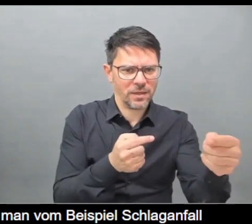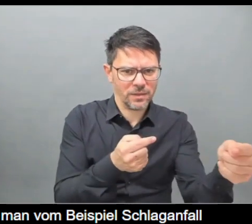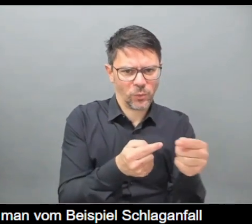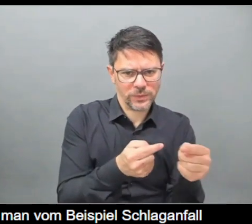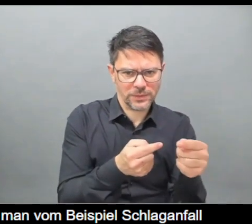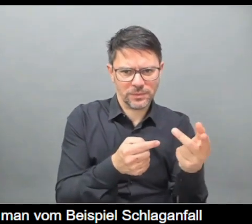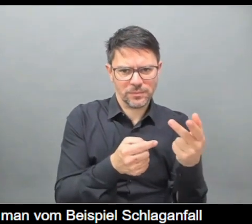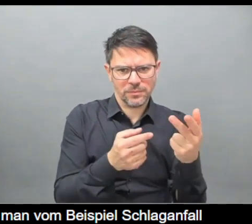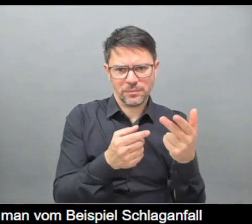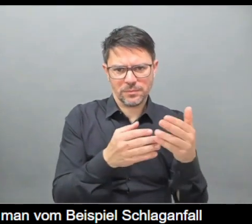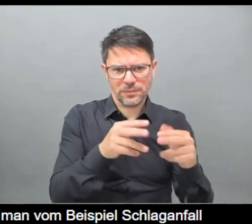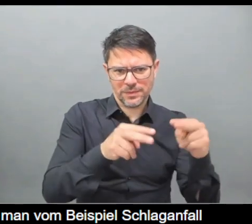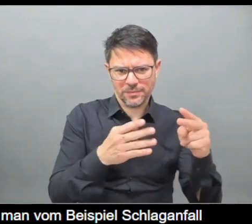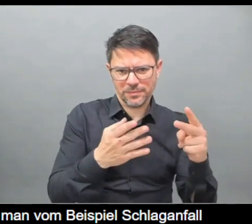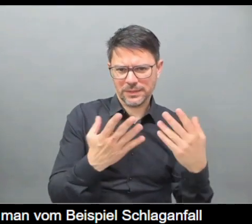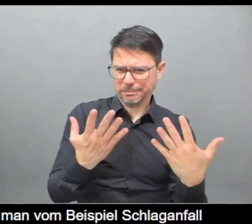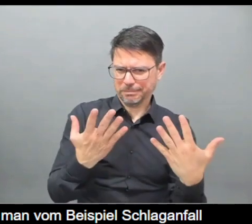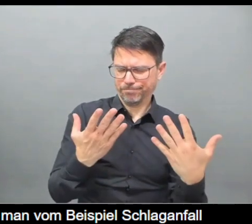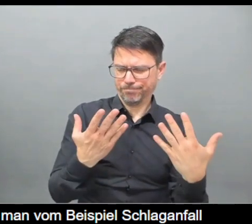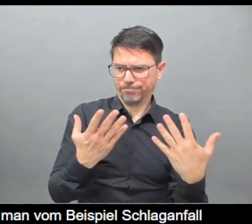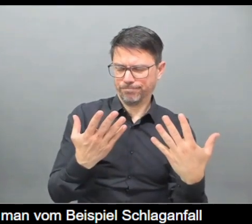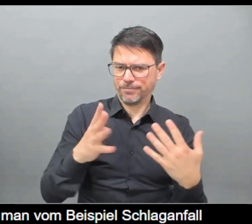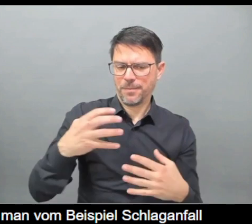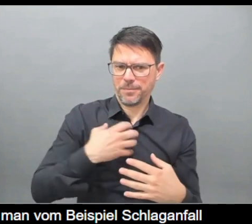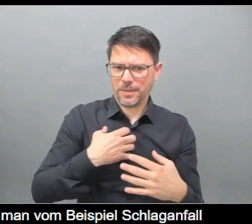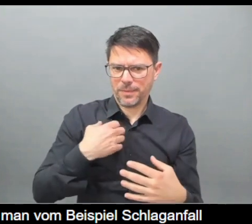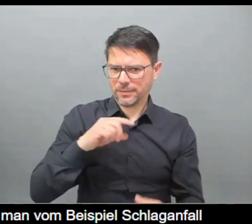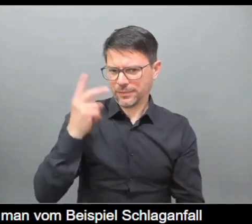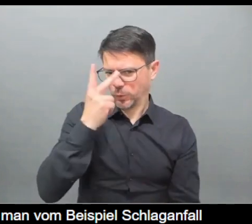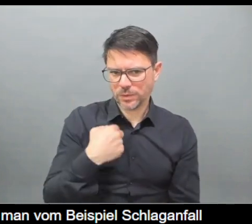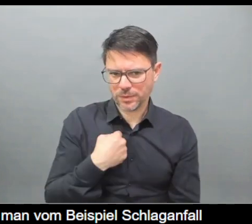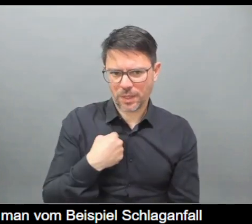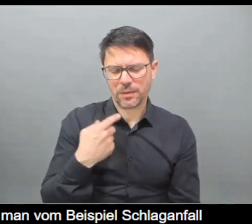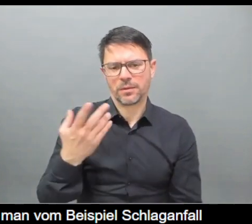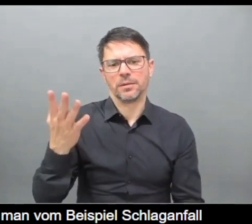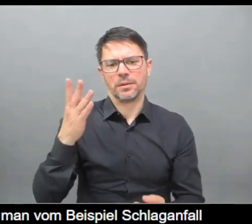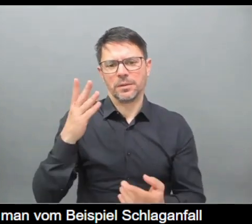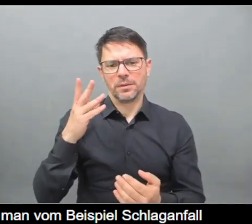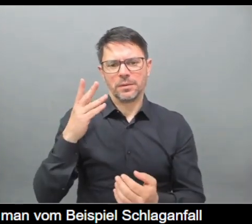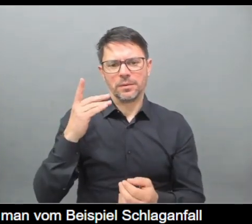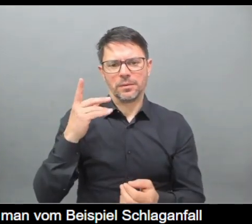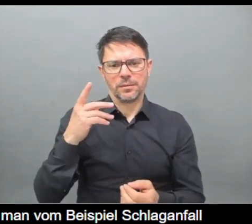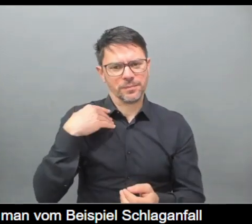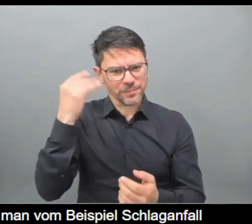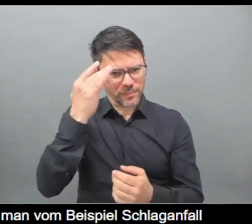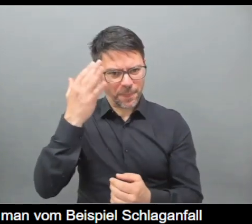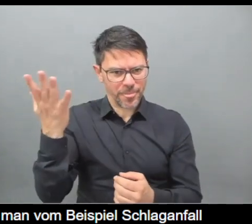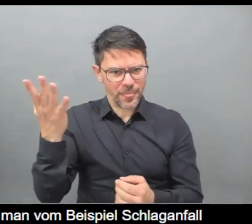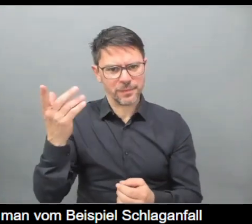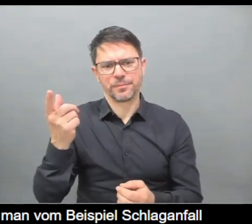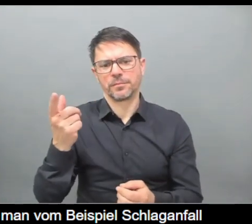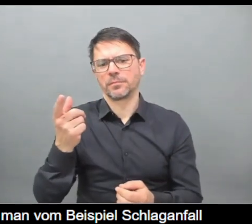Wenn Sie erlauben, würde ich was sagen und vielleicht Herr Staatsminister Holoczek auch, weil das Thema Schlaganfall liegt auch dem Freistaat und